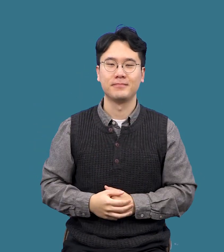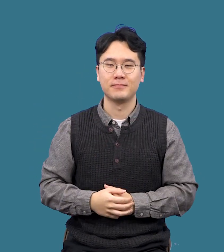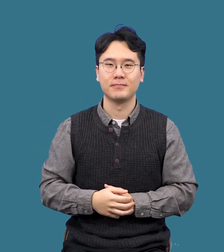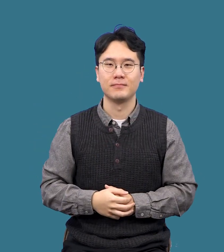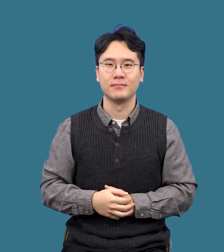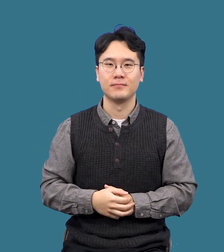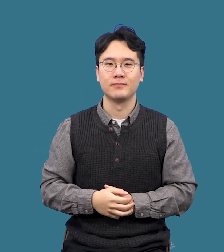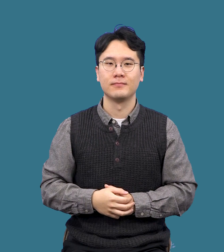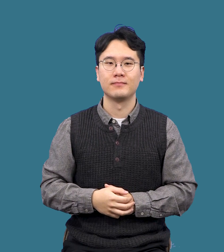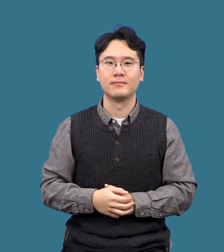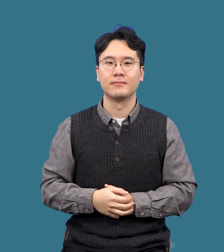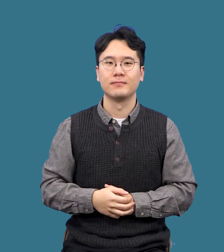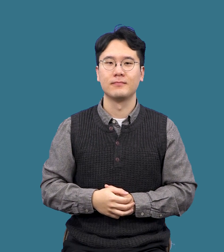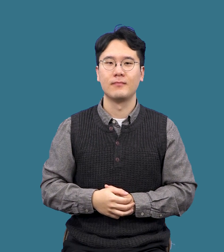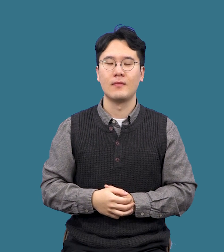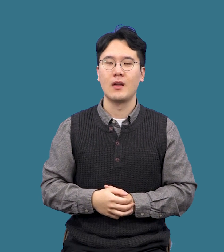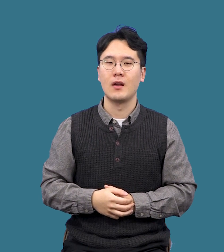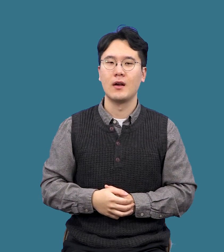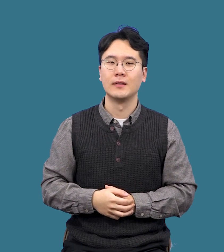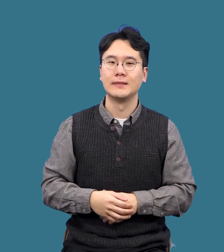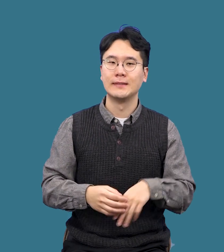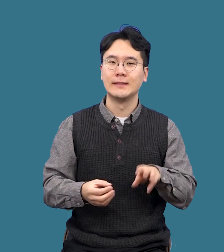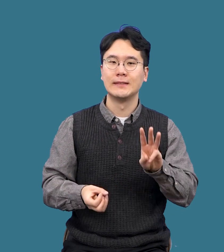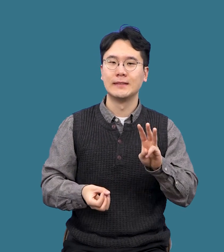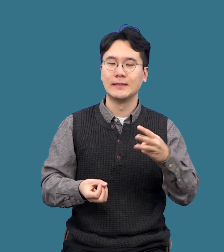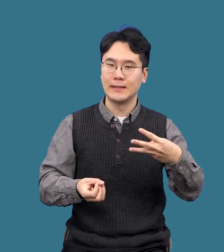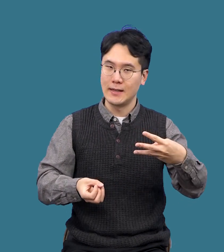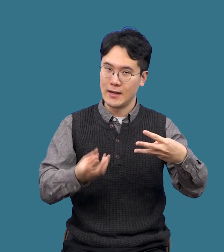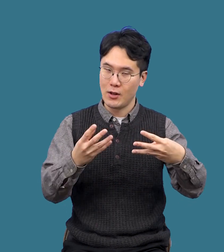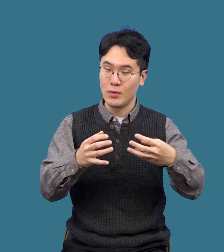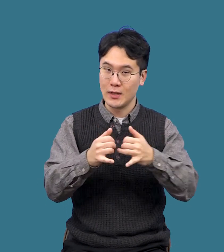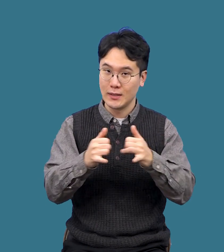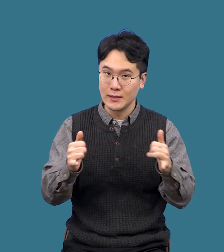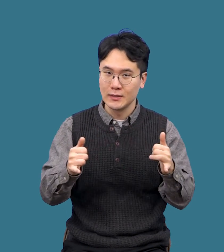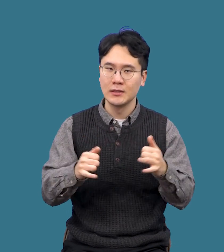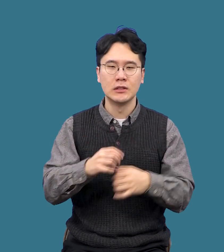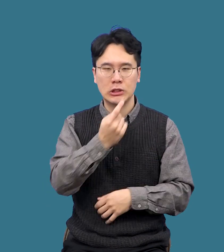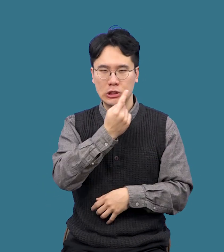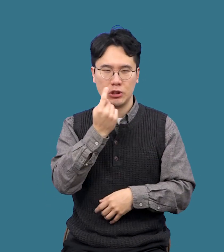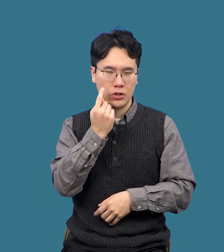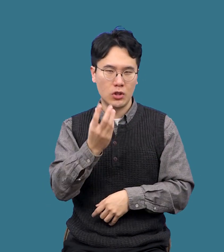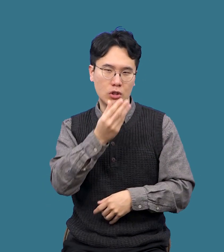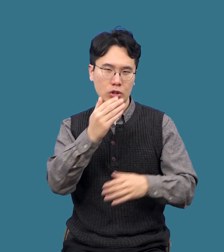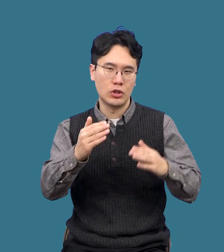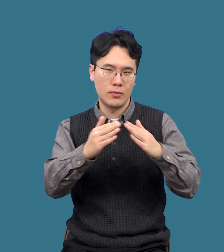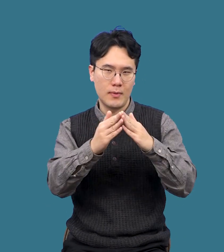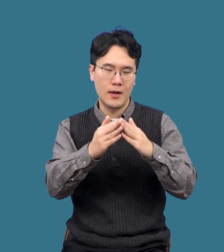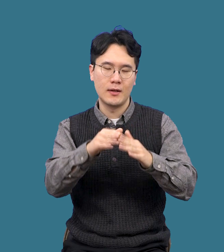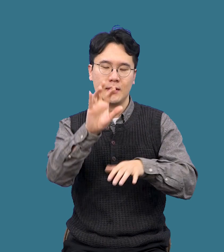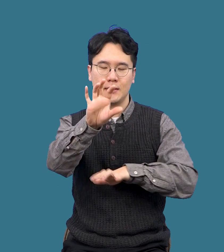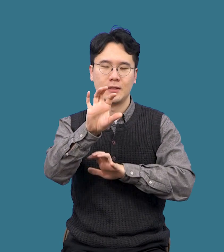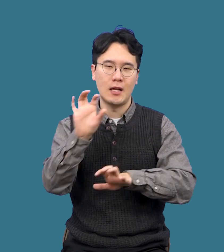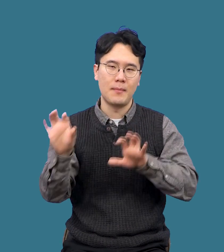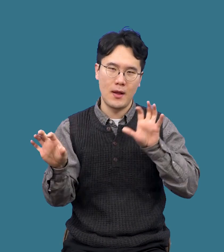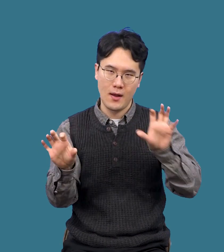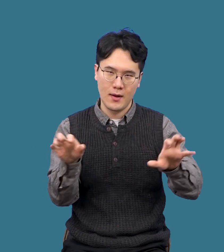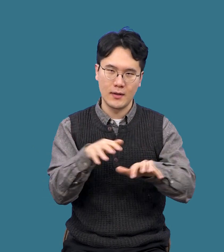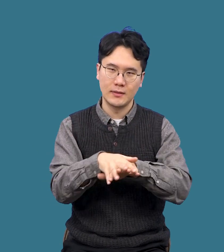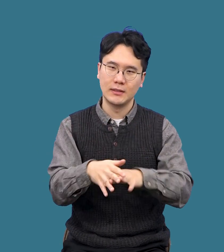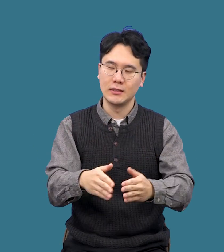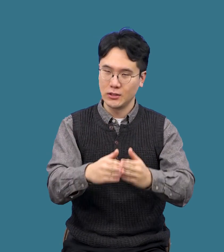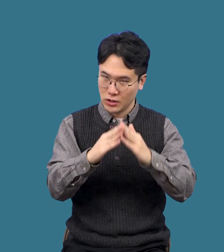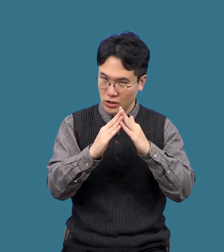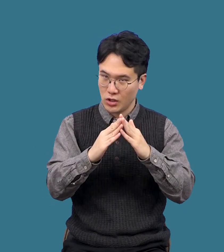1장 53절입니다. 레위인은 증거의 성막 사방에 진을 쳐서 이스라엘 자손의